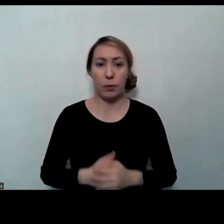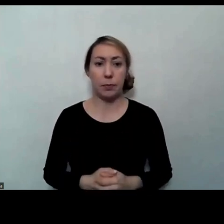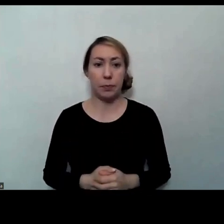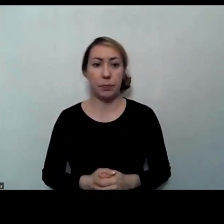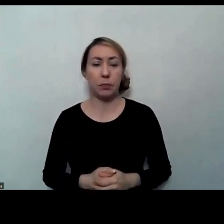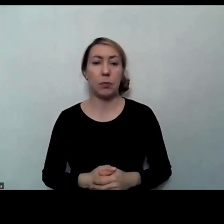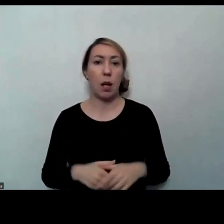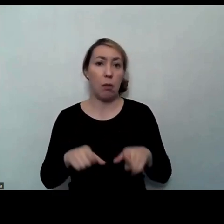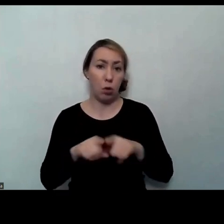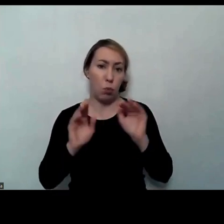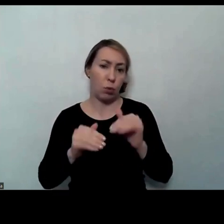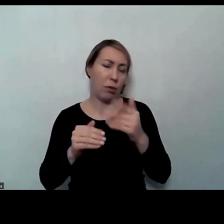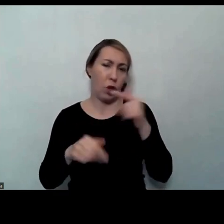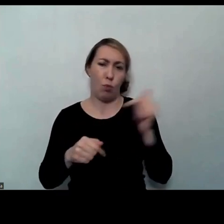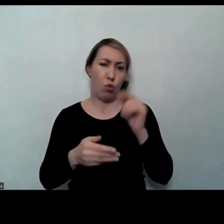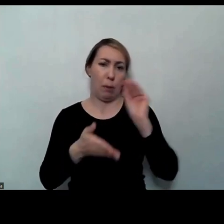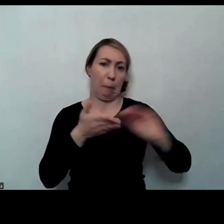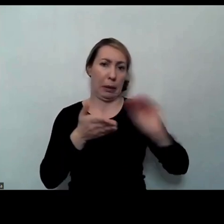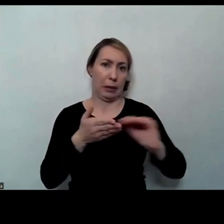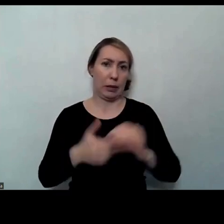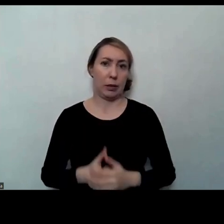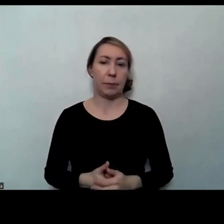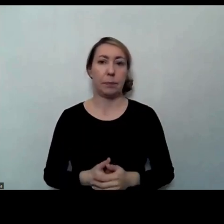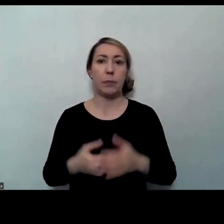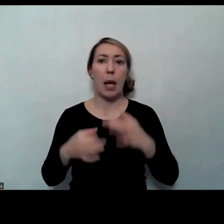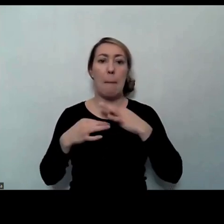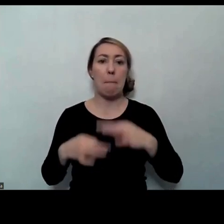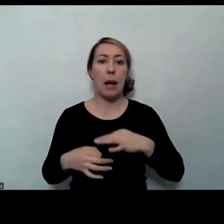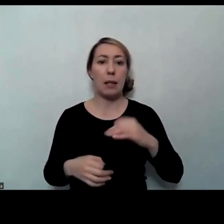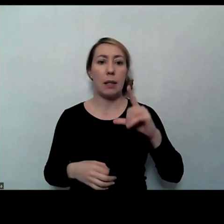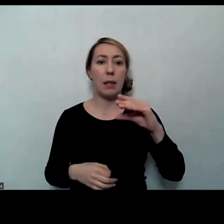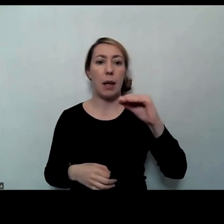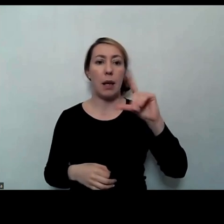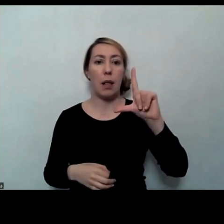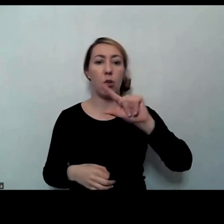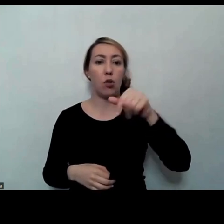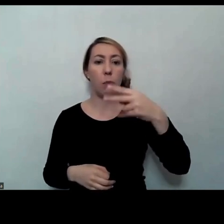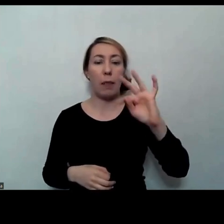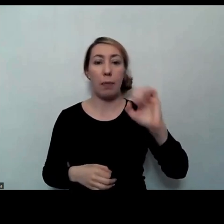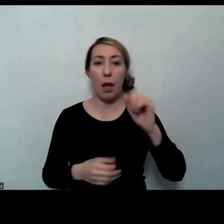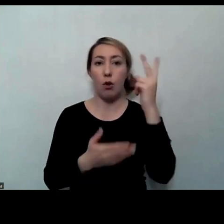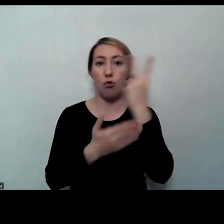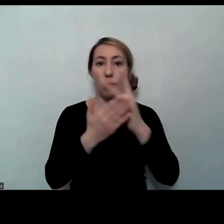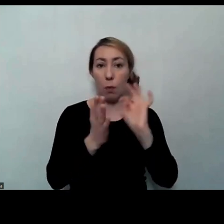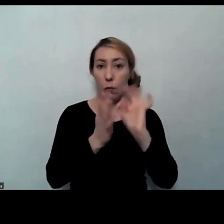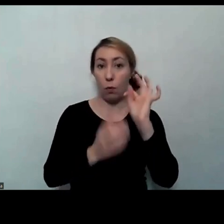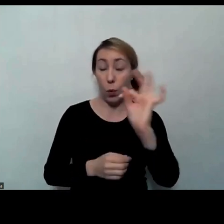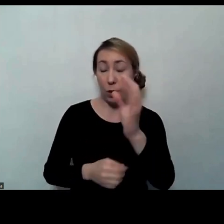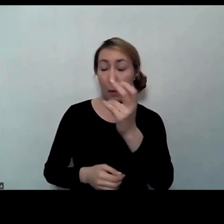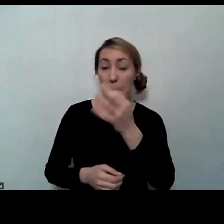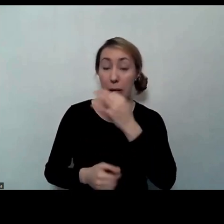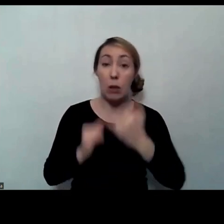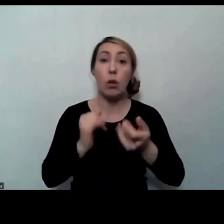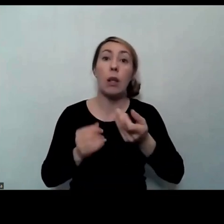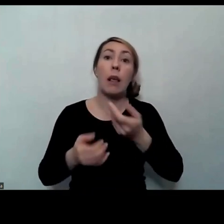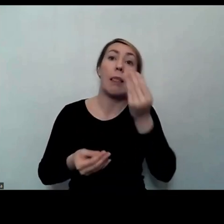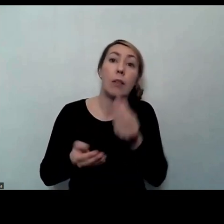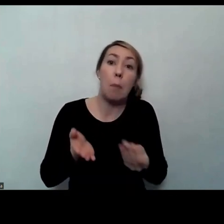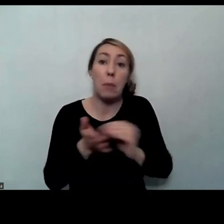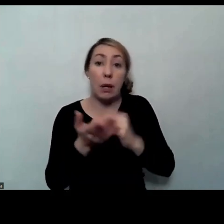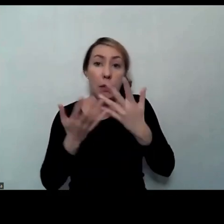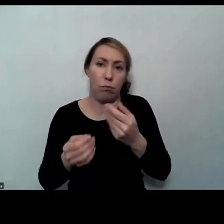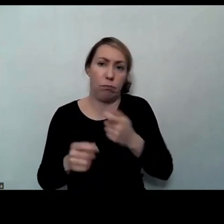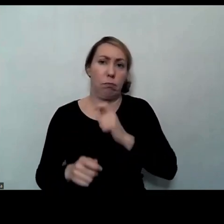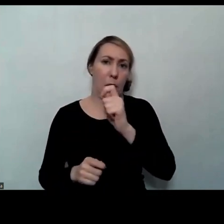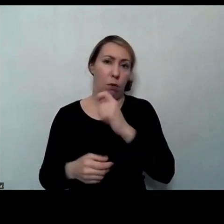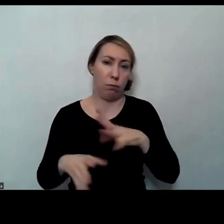więc można też tak. Pani Elżbieto, czytam Pani pytanie, w razie czego niech się Pani włączy, jeśli by Pani chciała, dobrze?